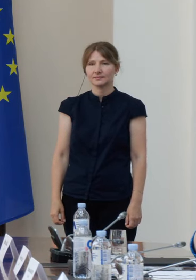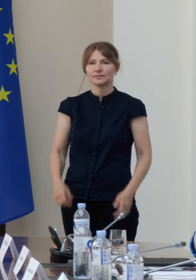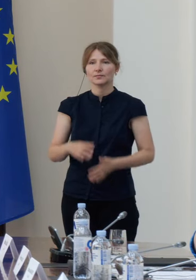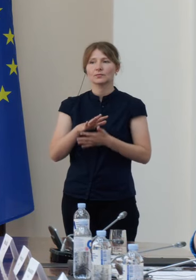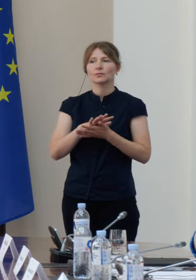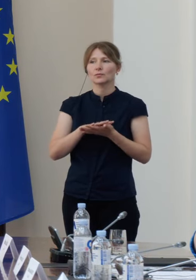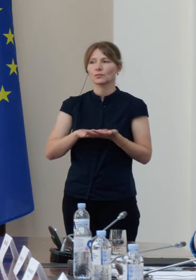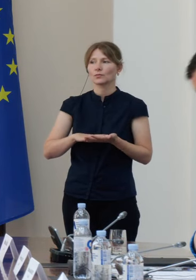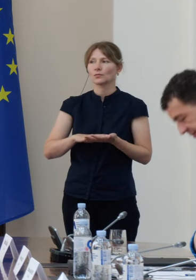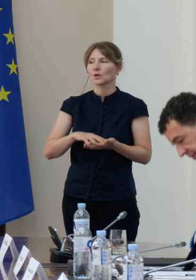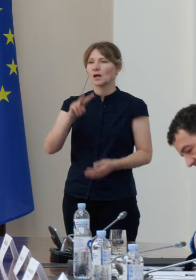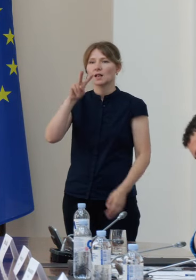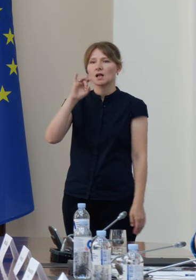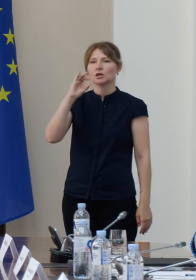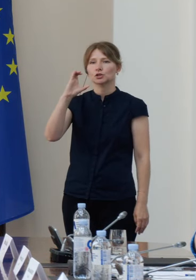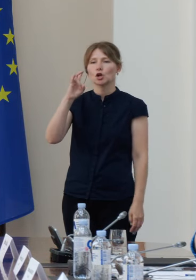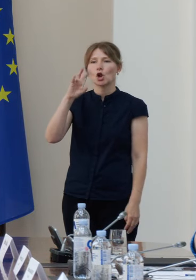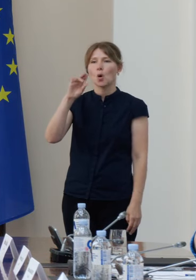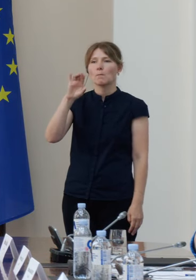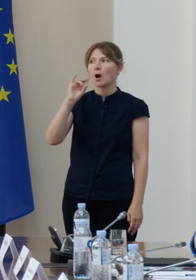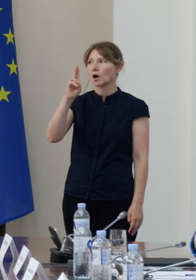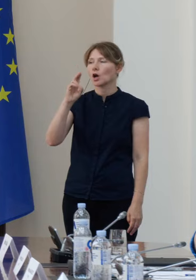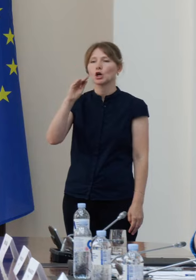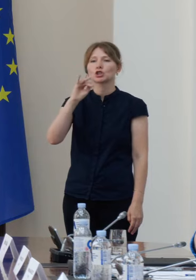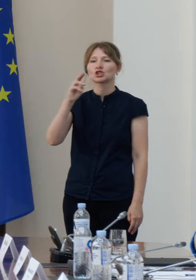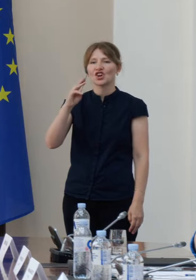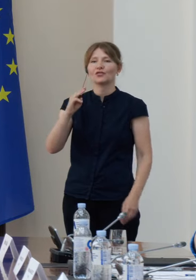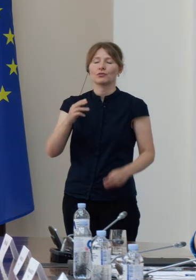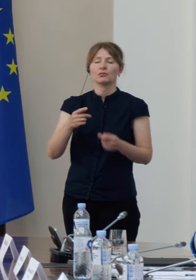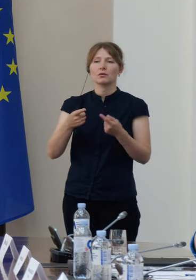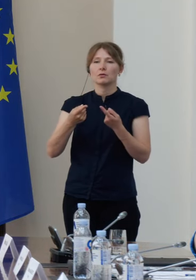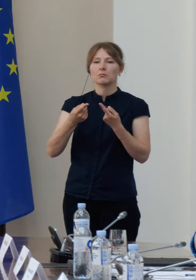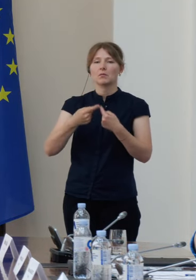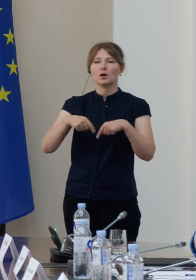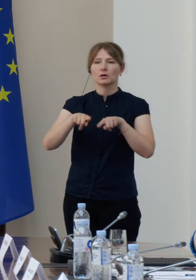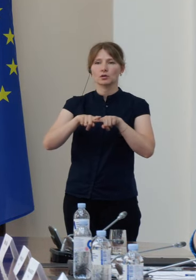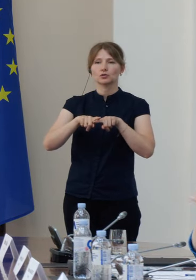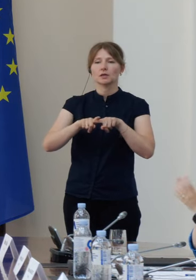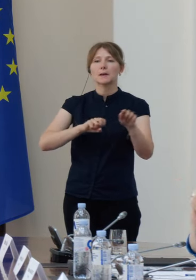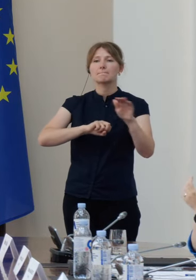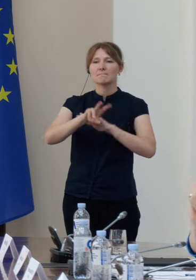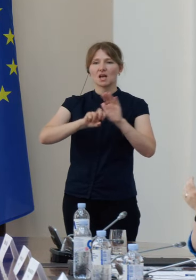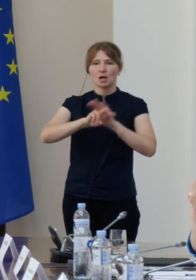Urmează domnul Lars Lönnbach, șef al misiunii Organizației Internaționale pentru Migrație.